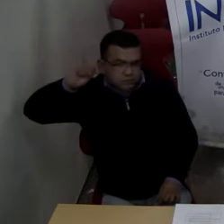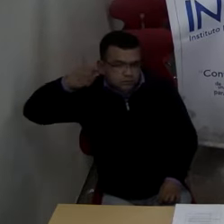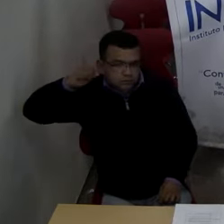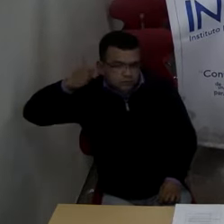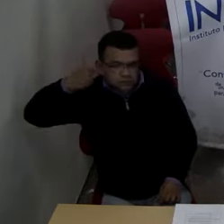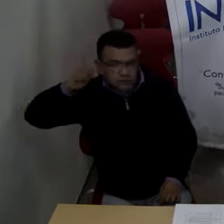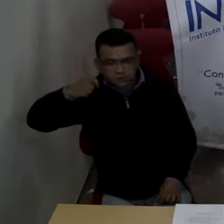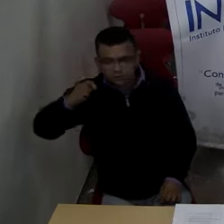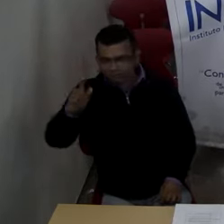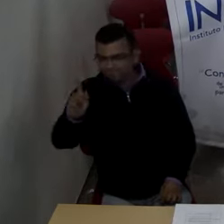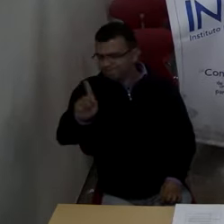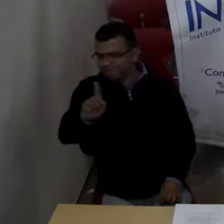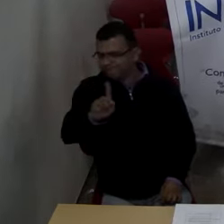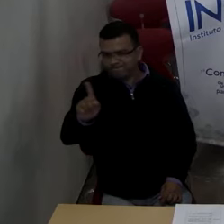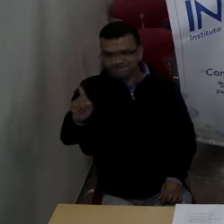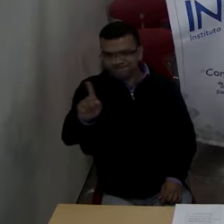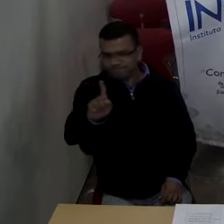en los oídos.